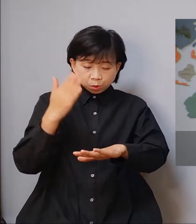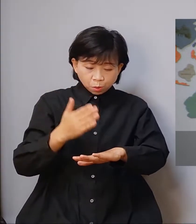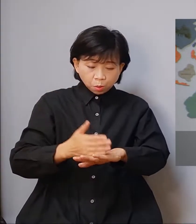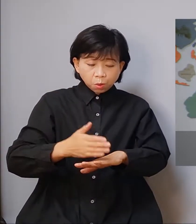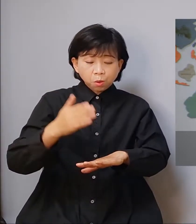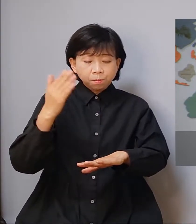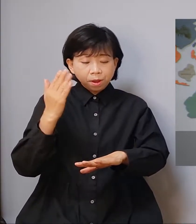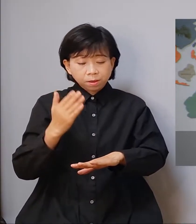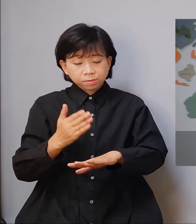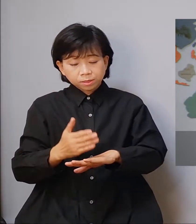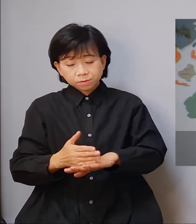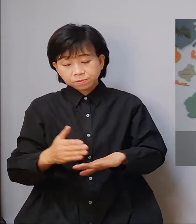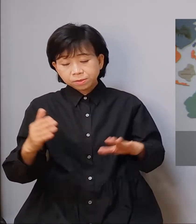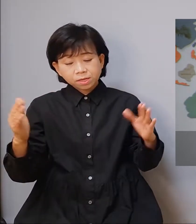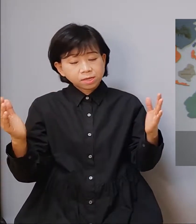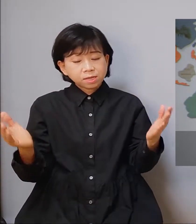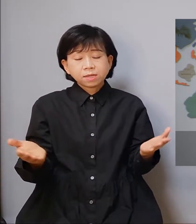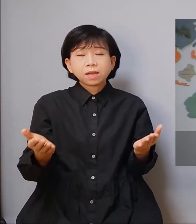주님